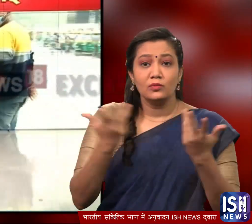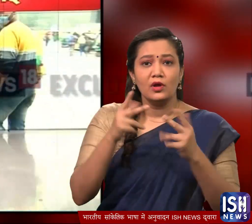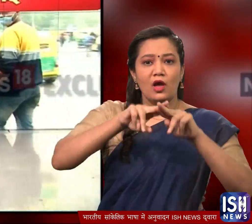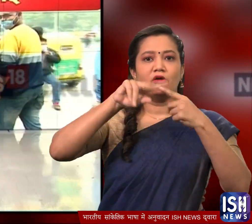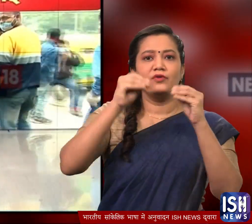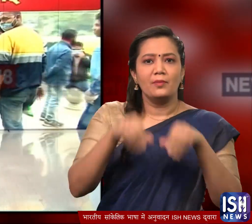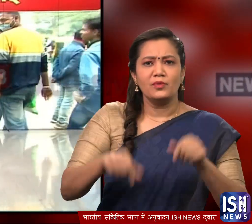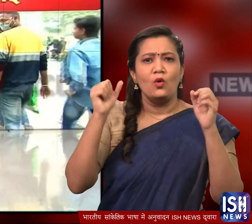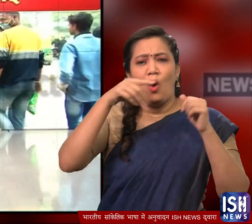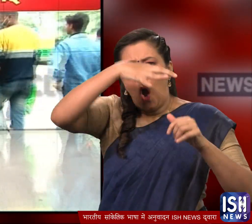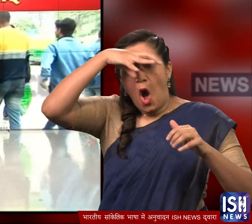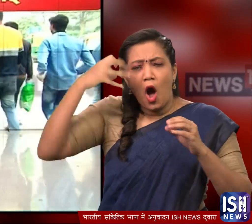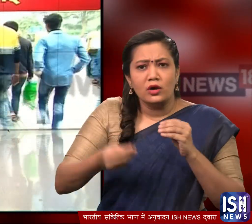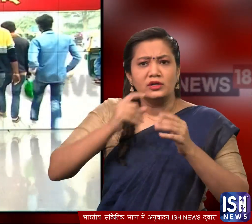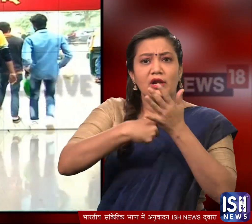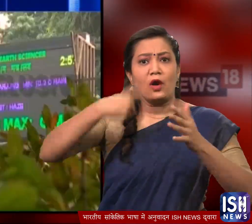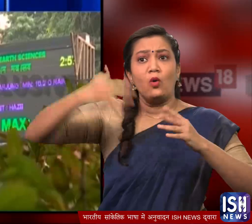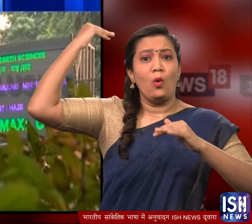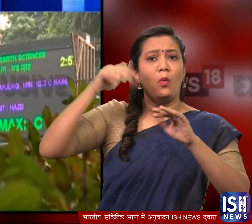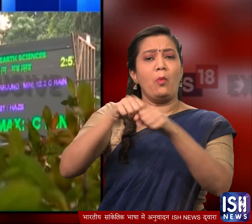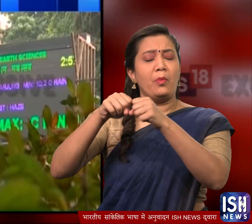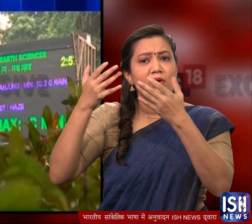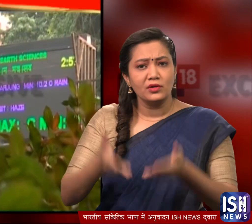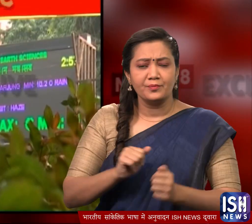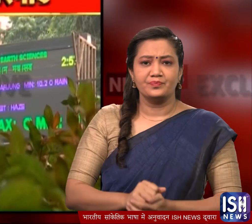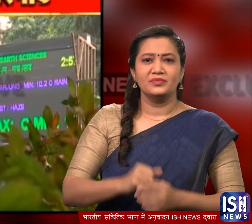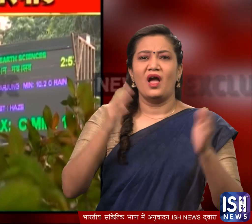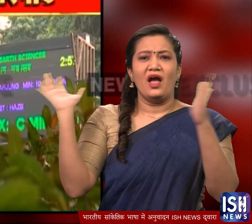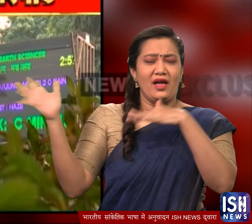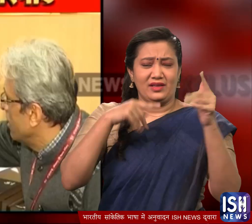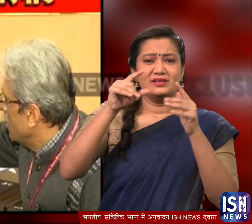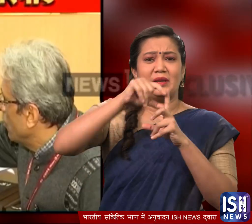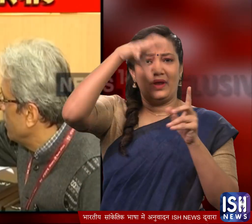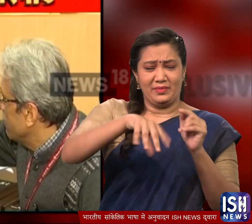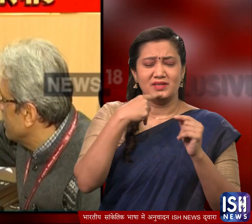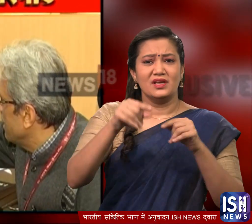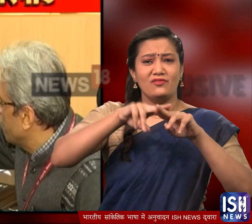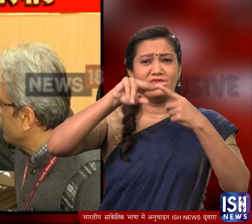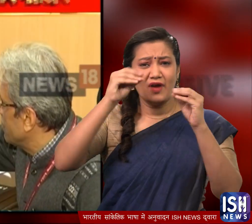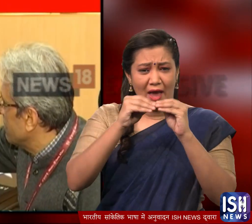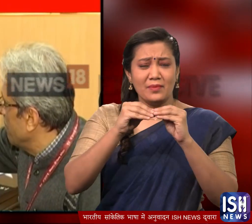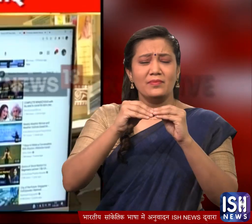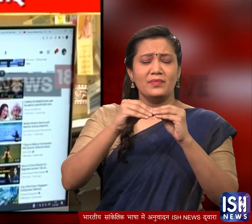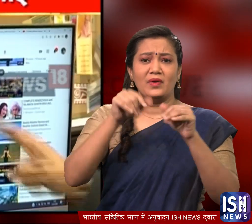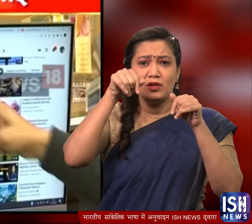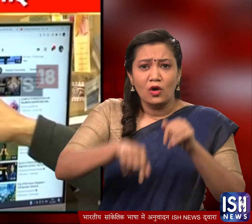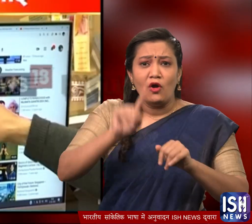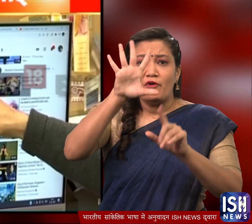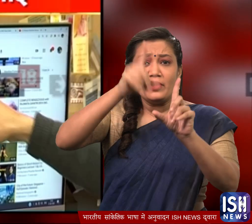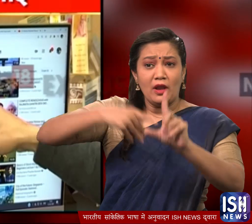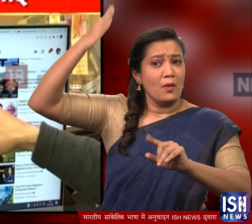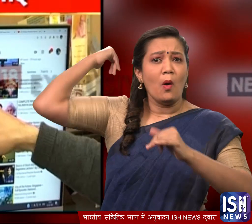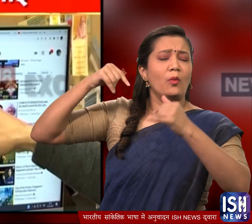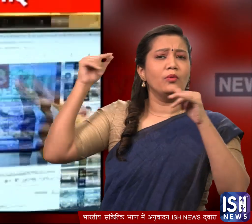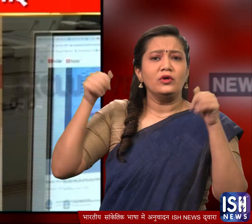कि फरवरी में गर्मी के रिकॉर्ड टूट रहे हैं। और मौसम विभाग के मुताबिक फरवरी में गर्मी का पिछले 15 साल